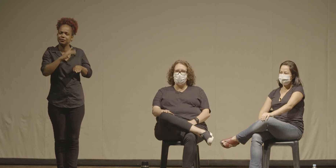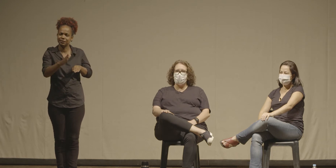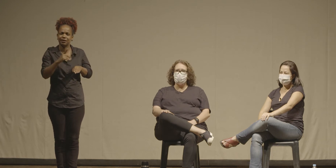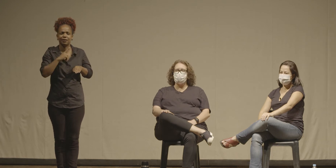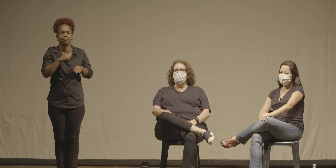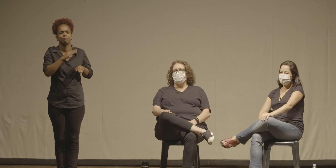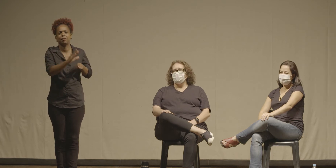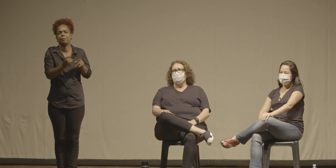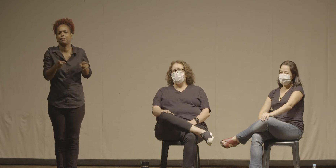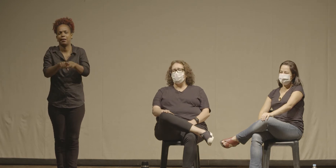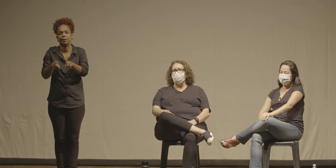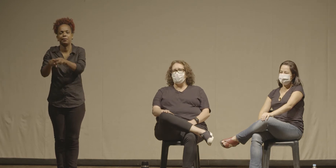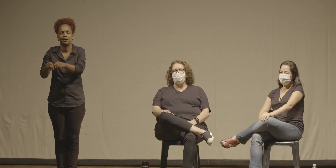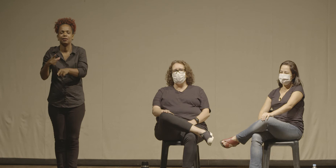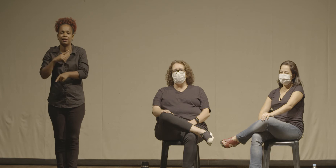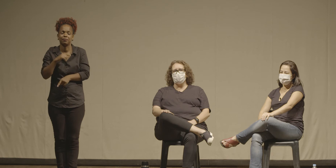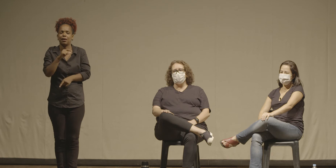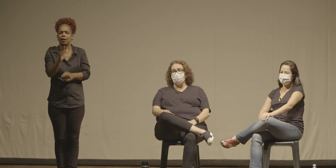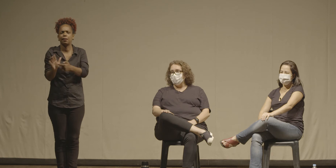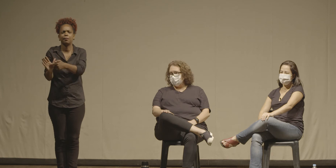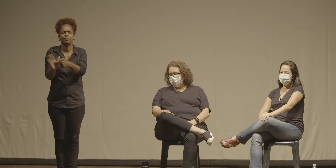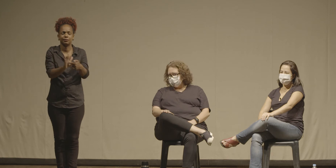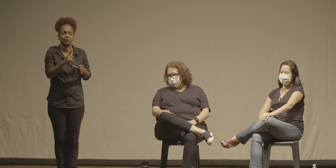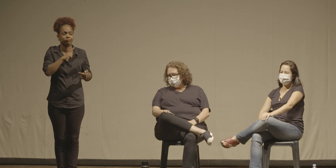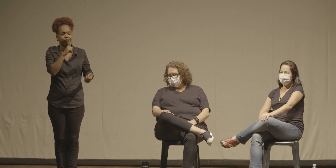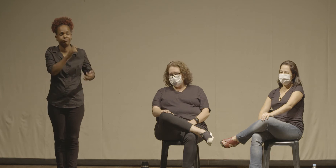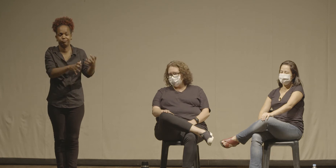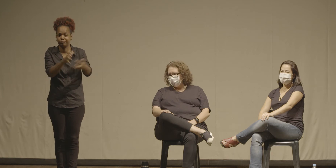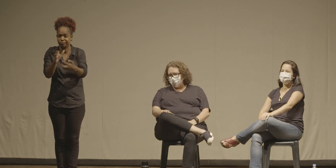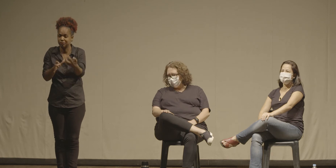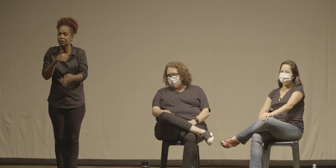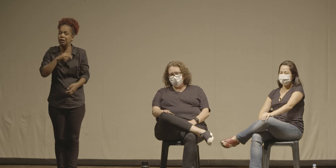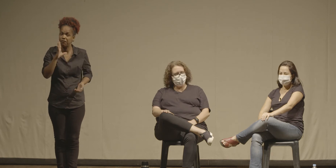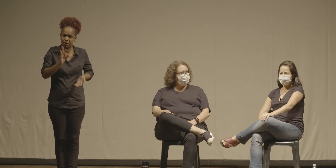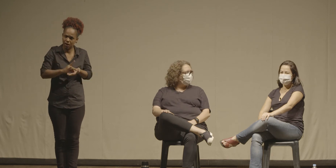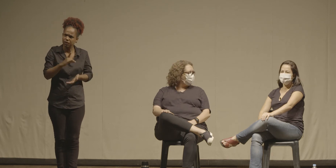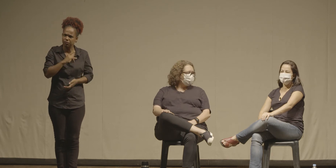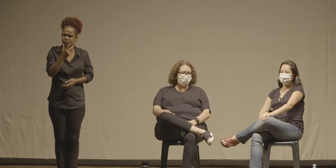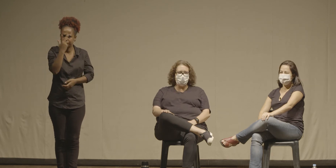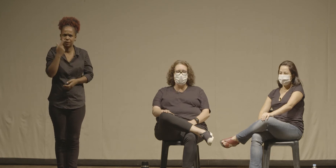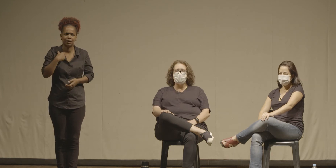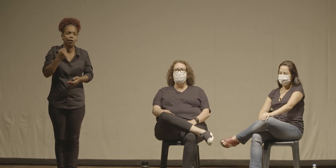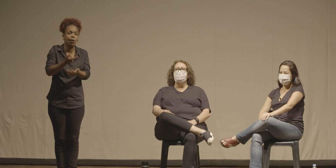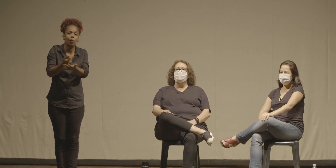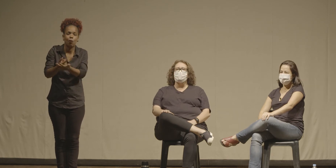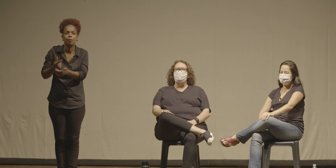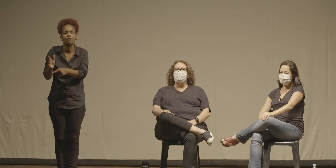grandes canais. O pitching que ela apresentou teve briga, as pessoas brigaram querendo comprar o